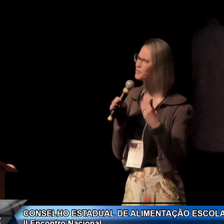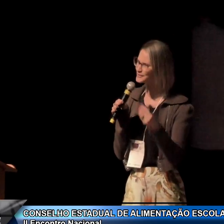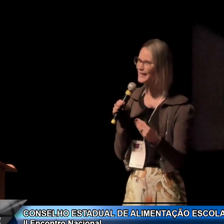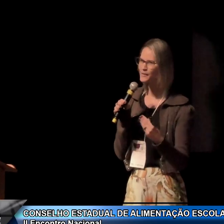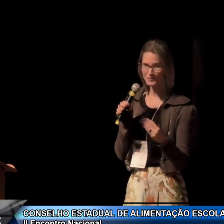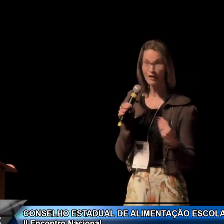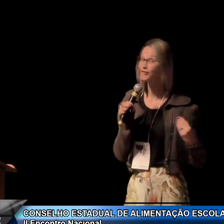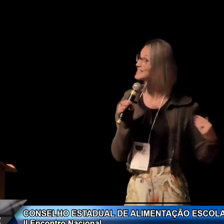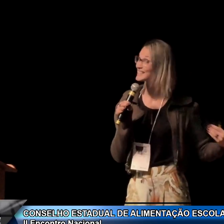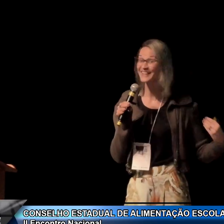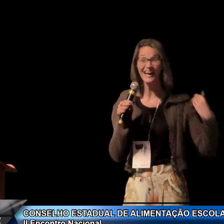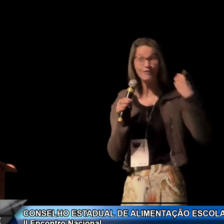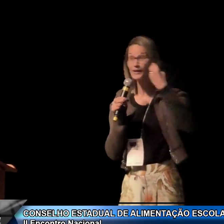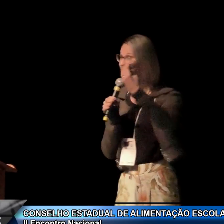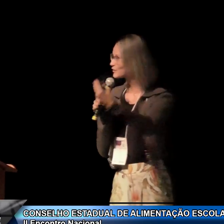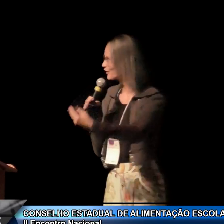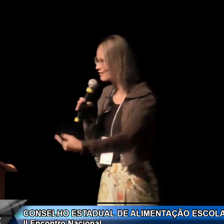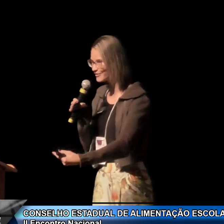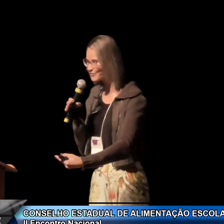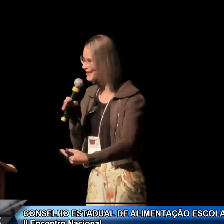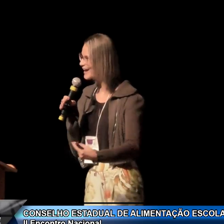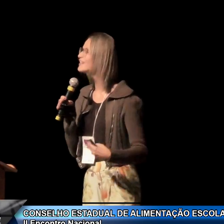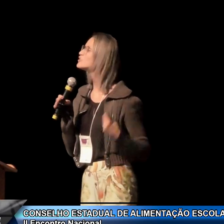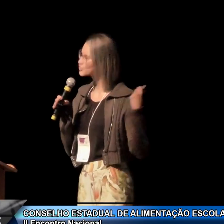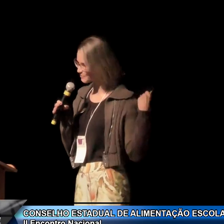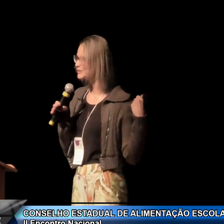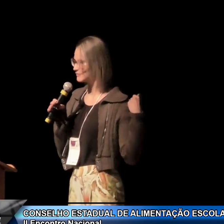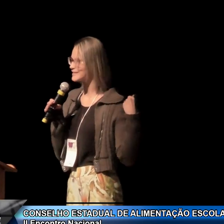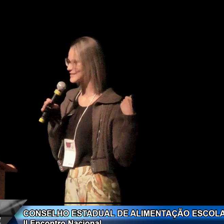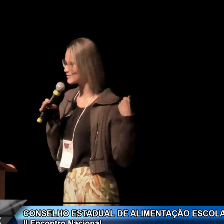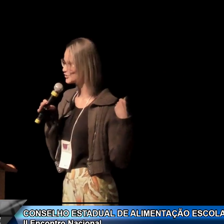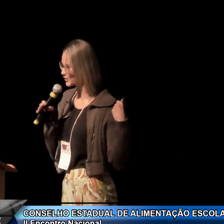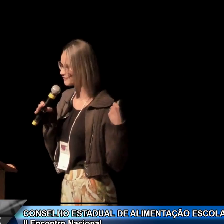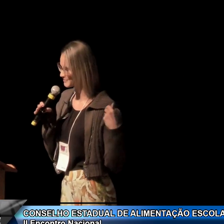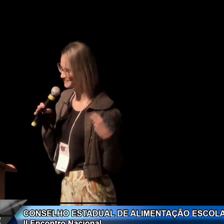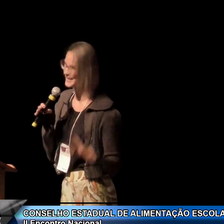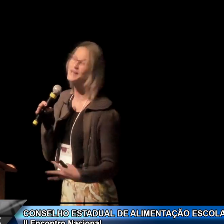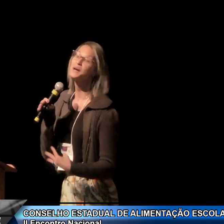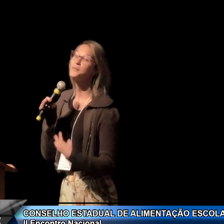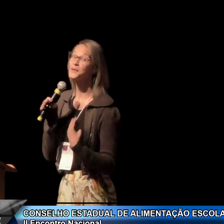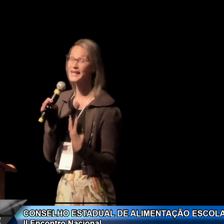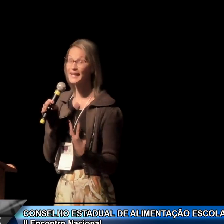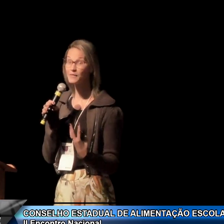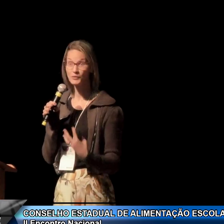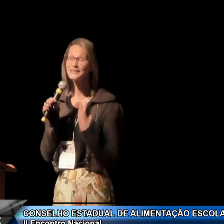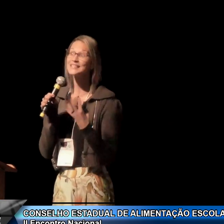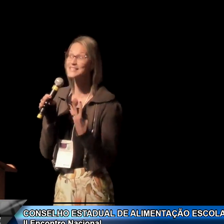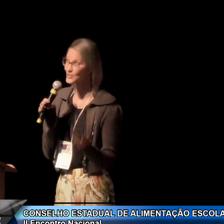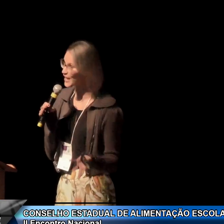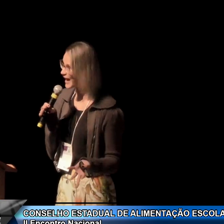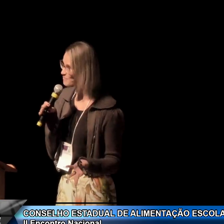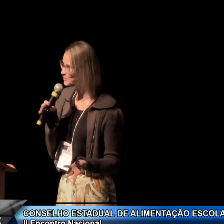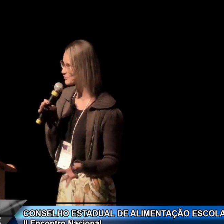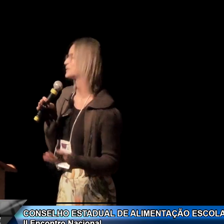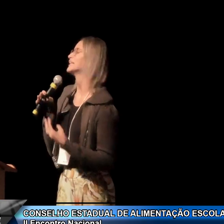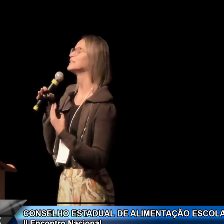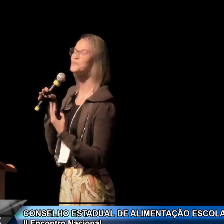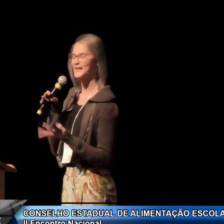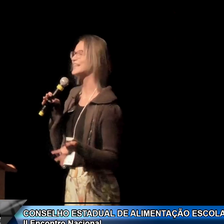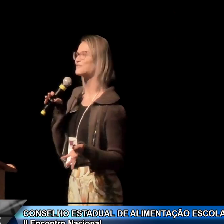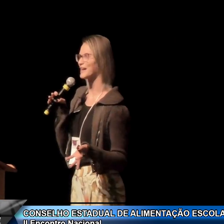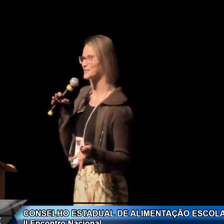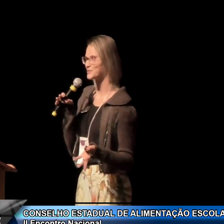ficar um bom tempo talvez até quando a nova vier chamando essa aí de nova né porque Mudança de Hábito